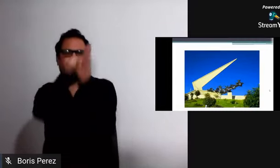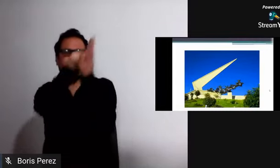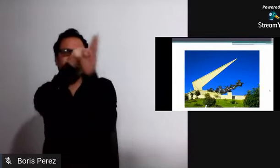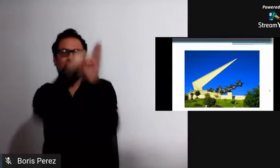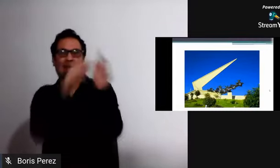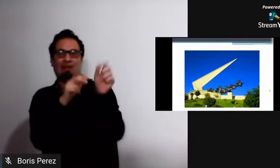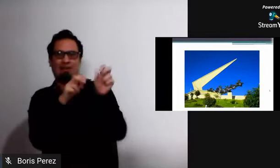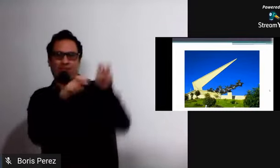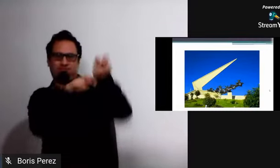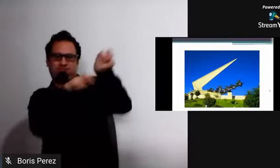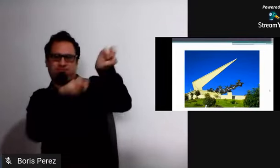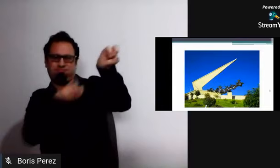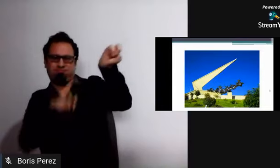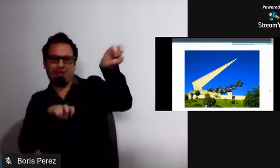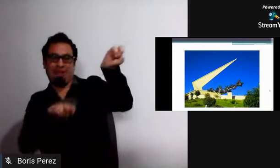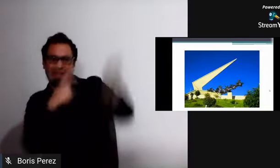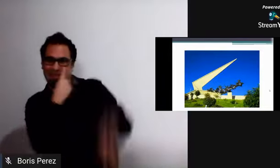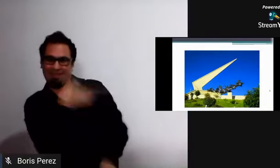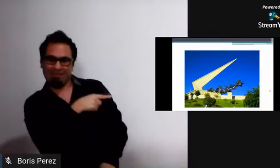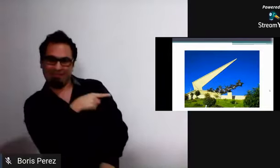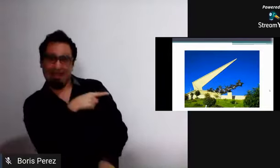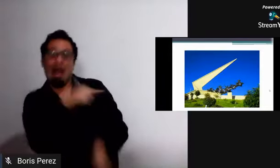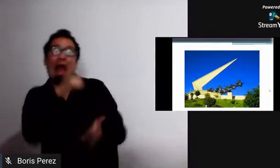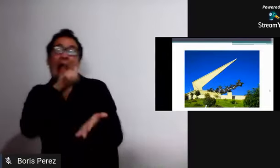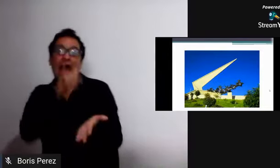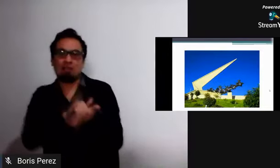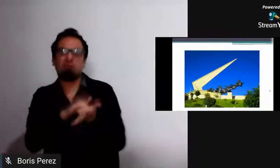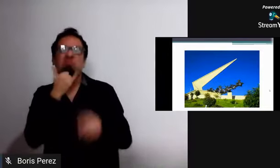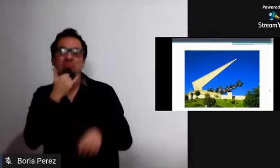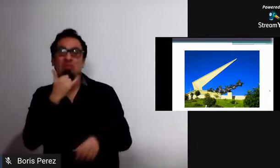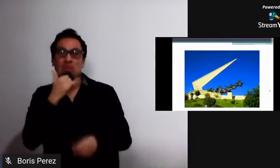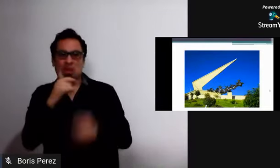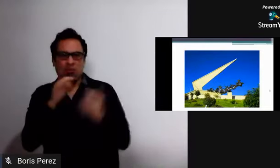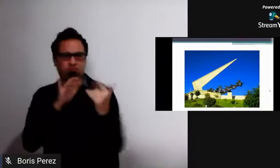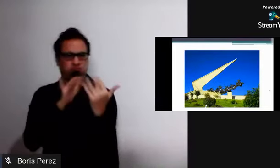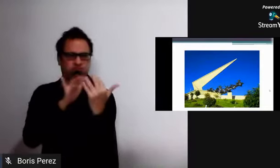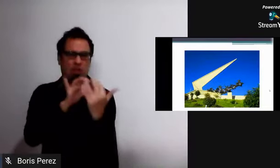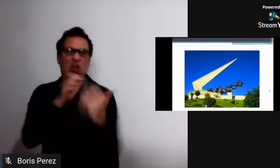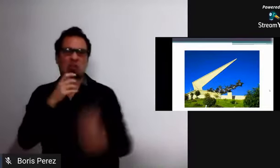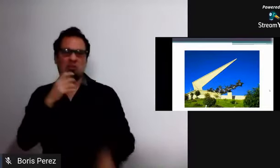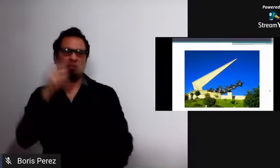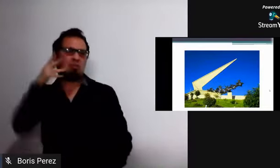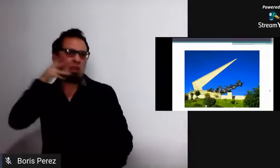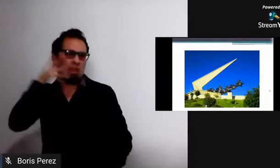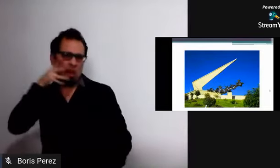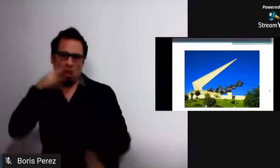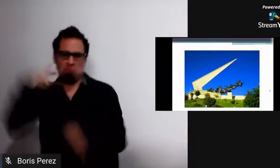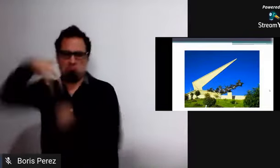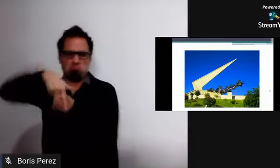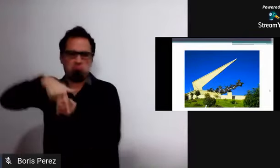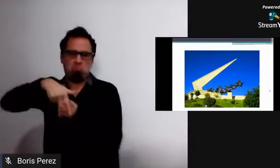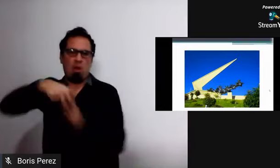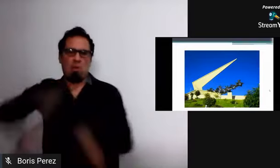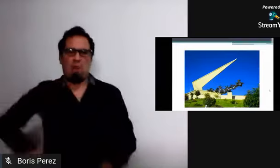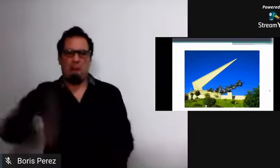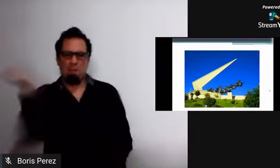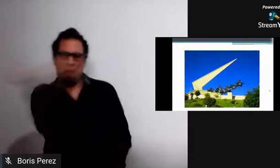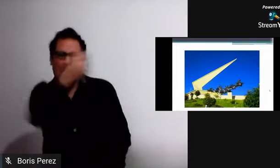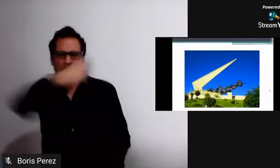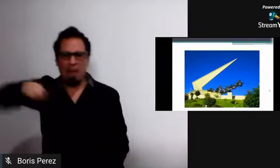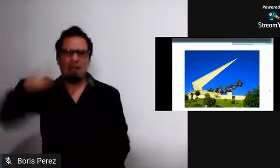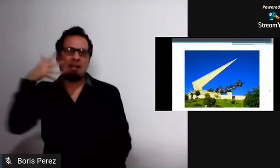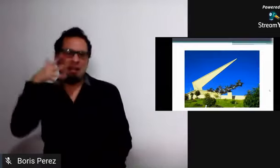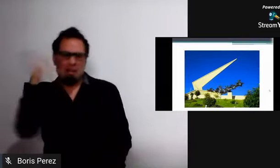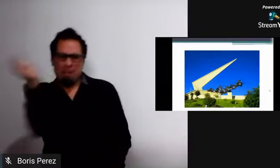vemos en la fotografía del monumento, y es por ello que en conmemoración a ese suceso ocurrido en